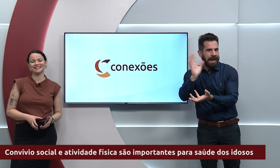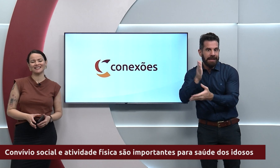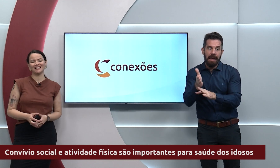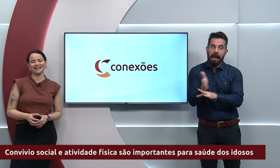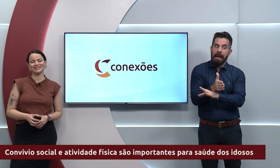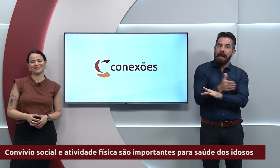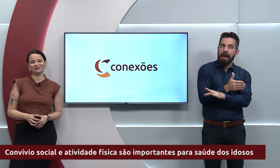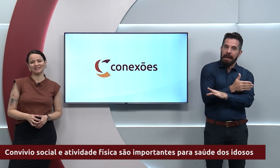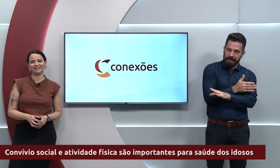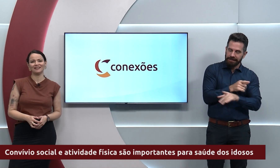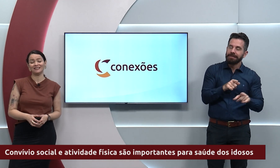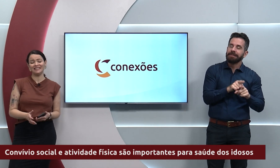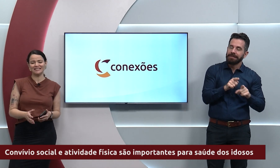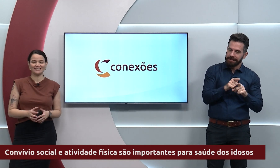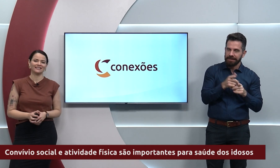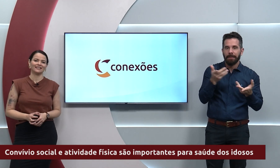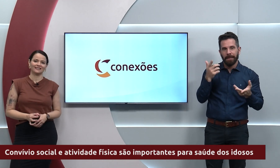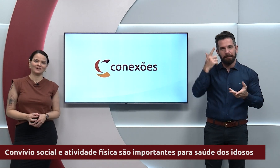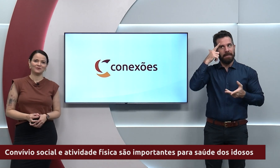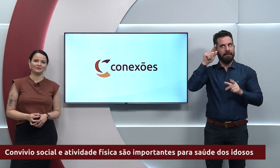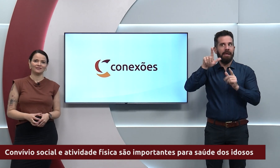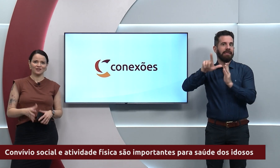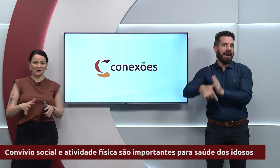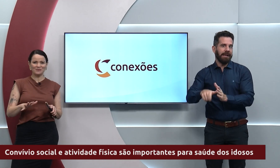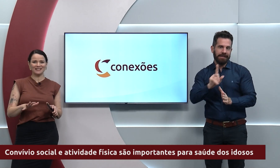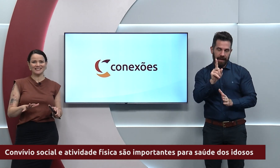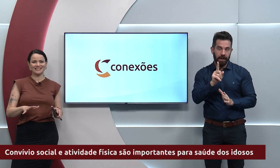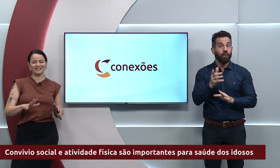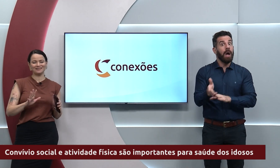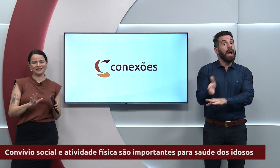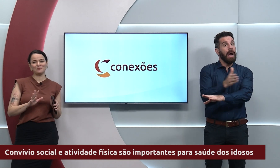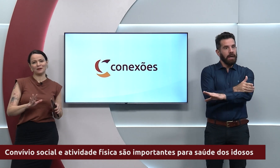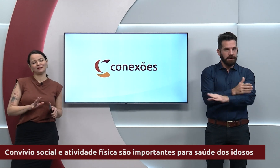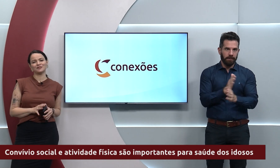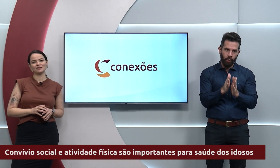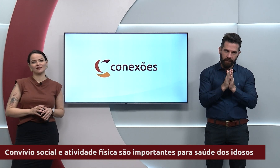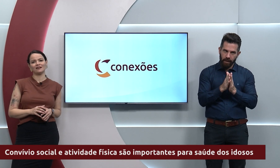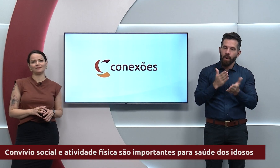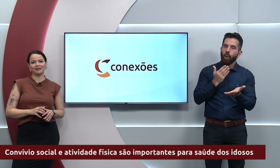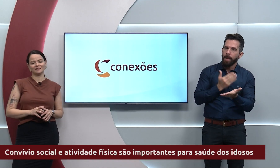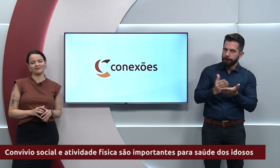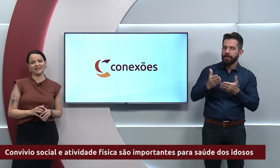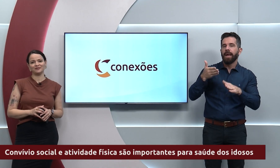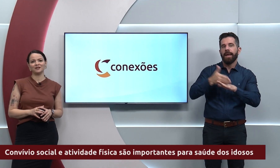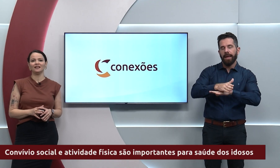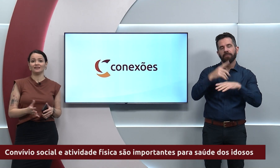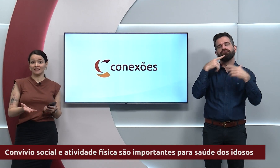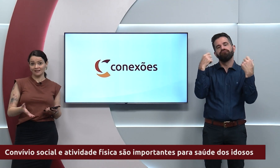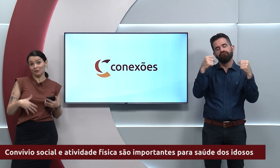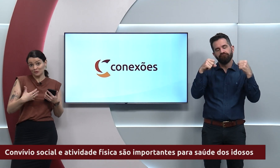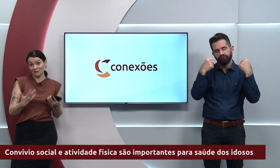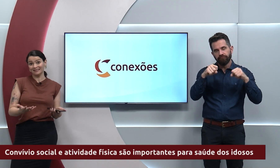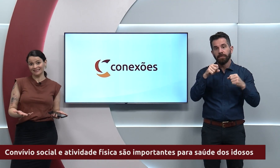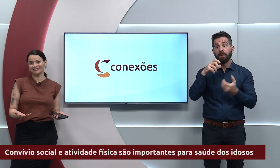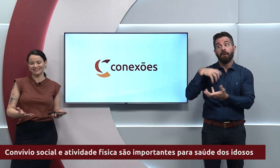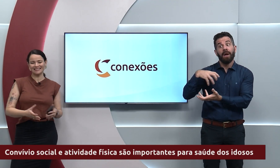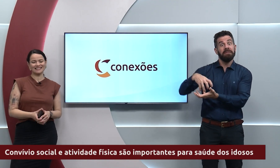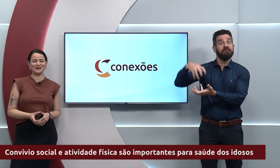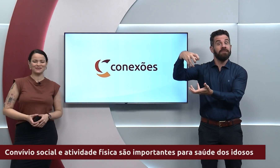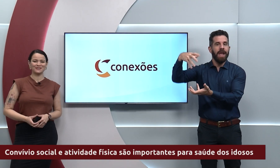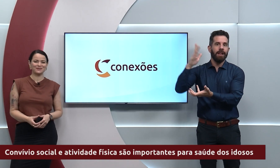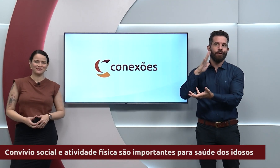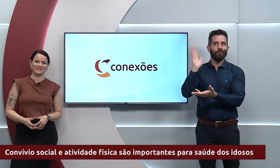a terceira idade, não, né? A velhice. Então, já começa cedo aqui para quando a gente ficar mais velho, continuar tendo,